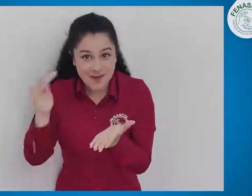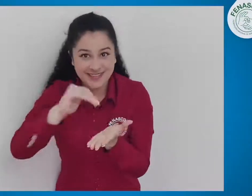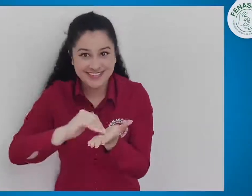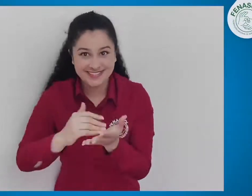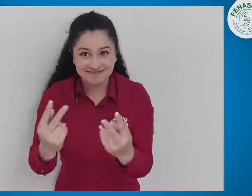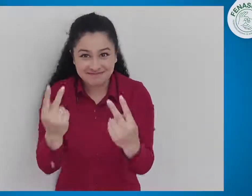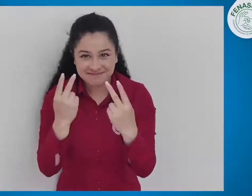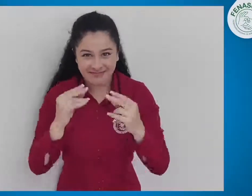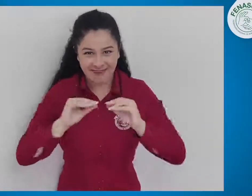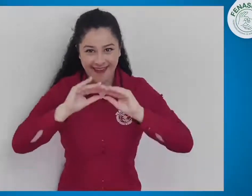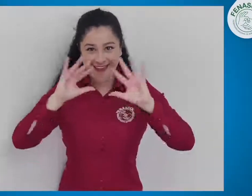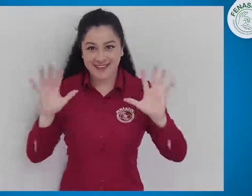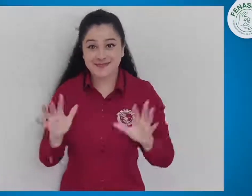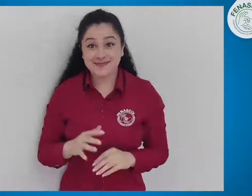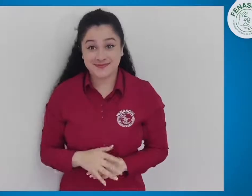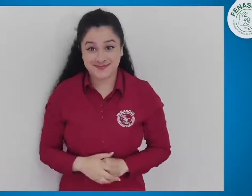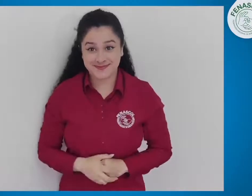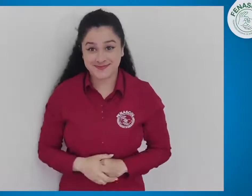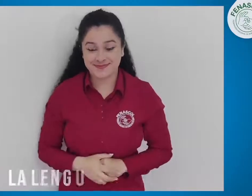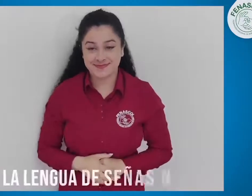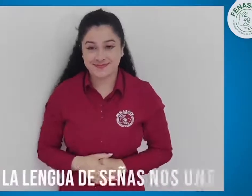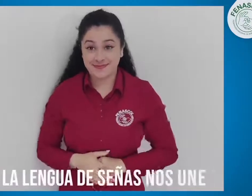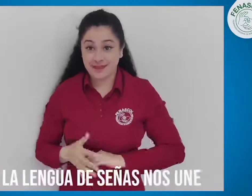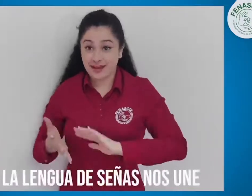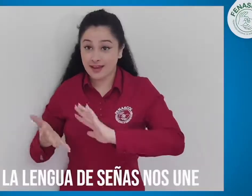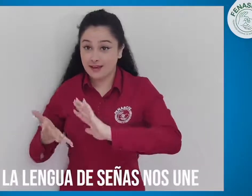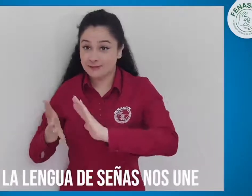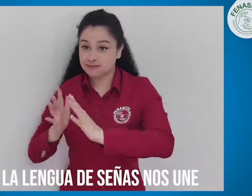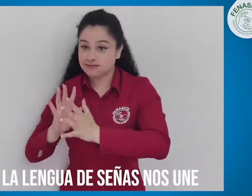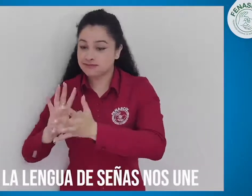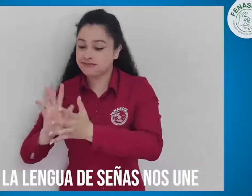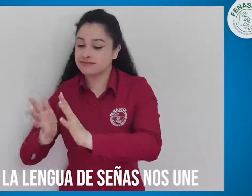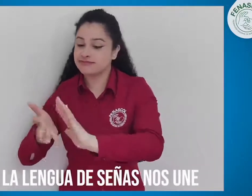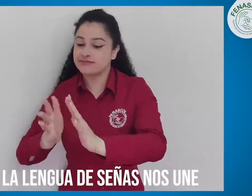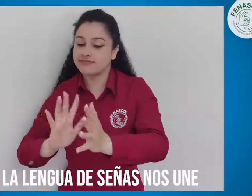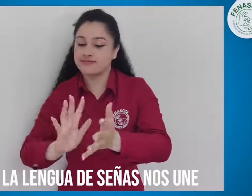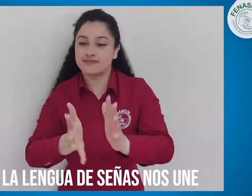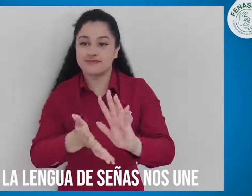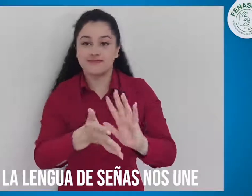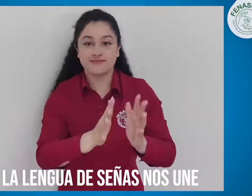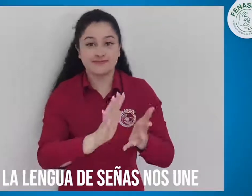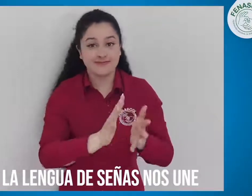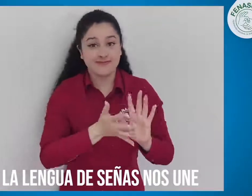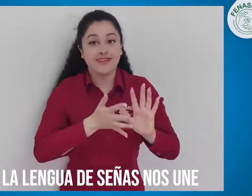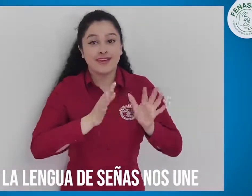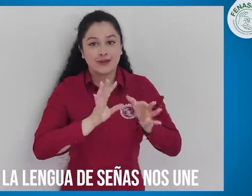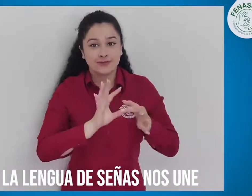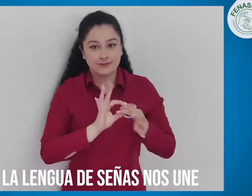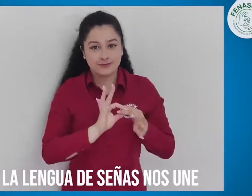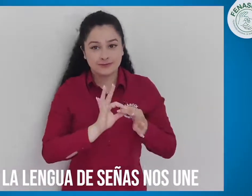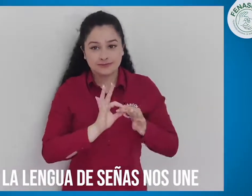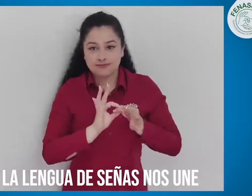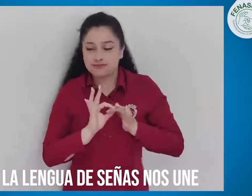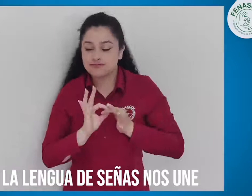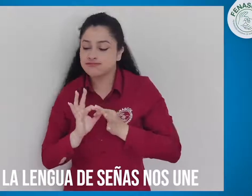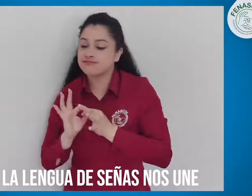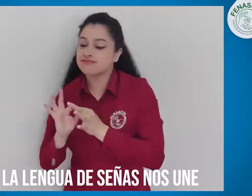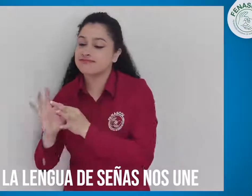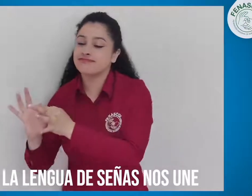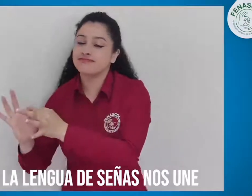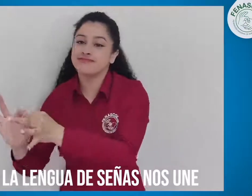hagan su vídeo quieren verlo otra vez lo haré más claro la lengua de señas